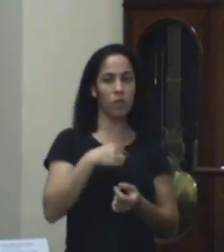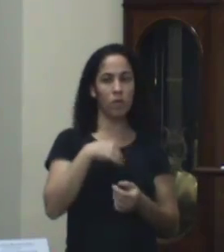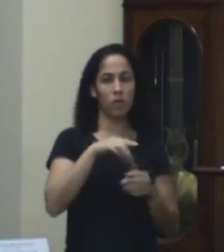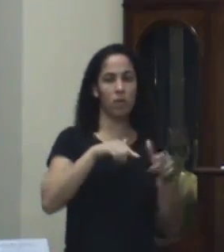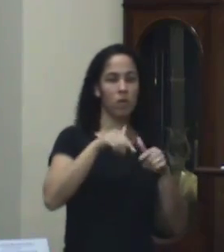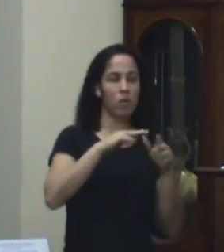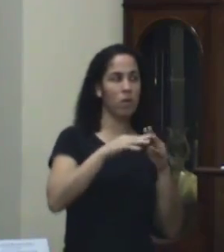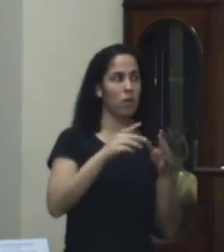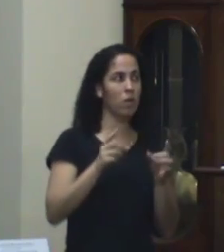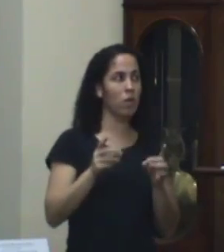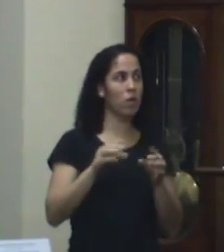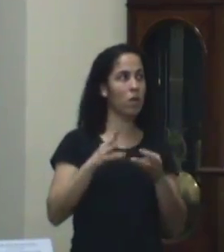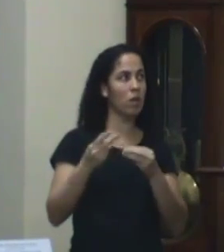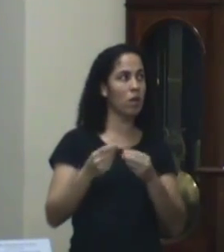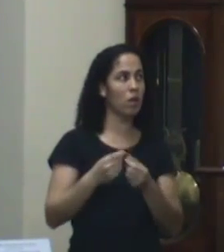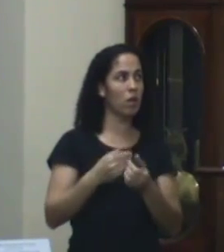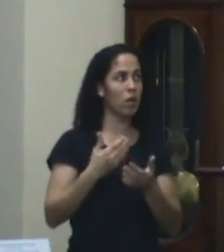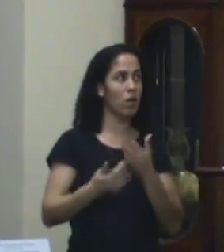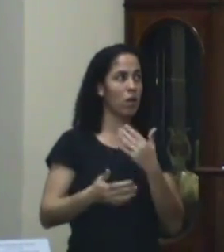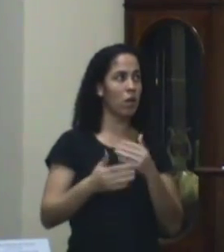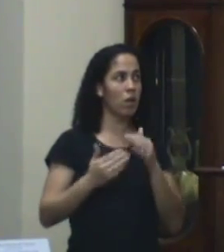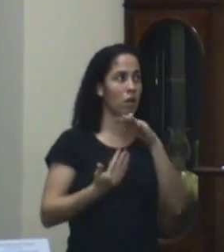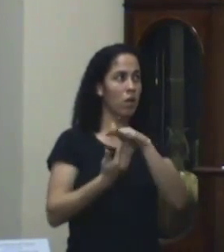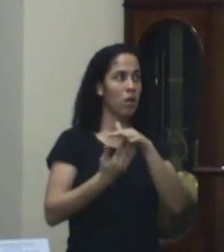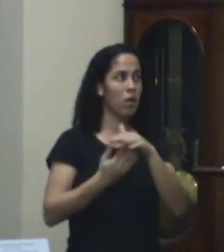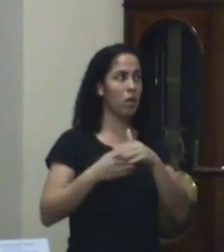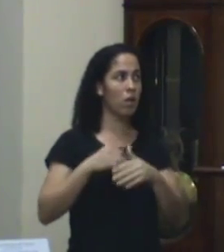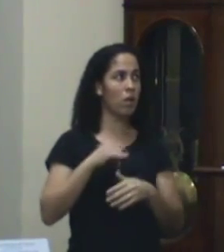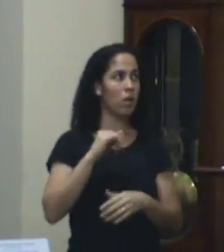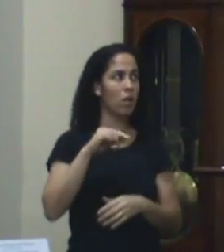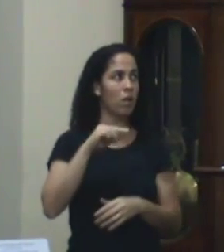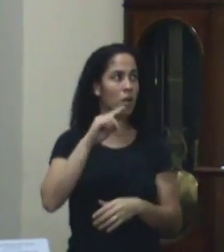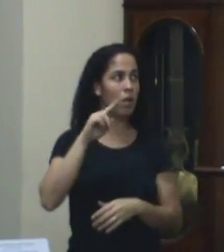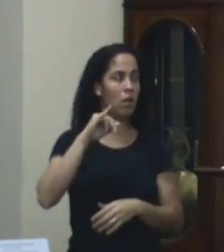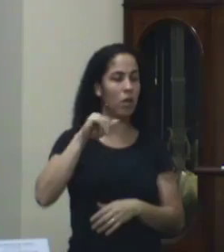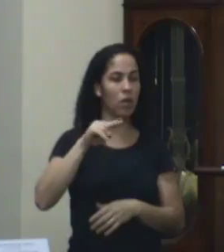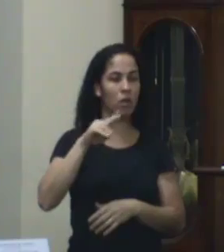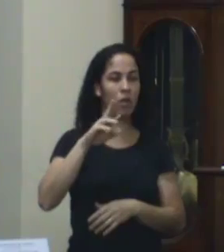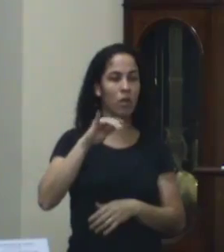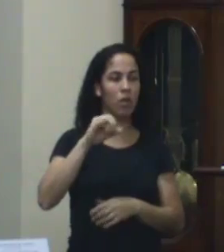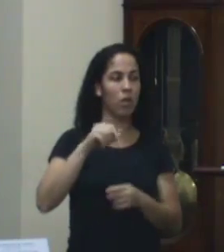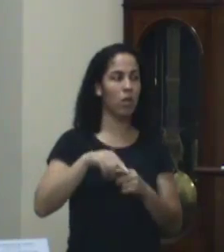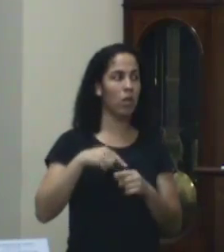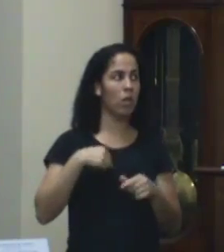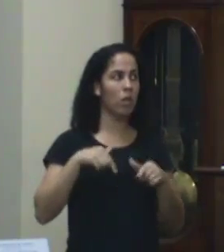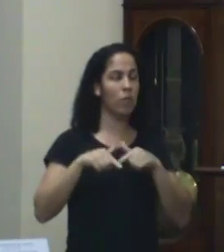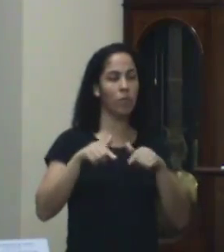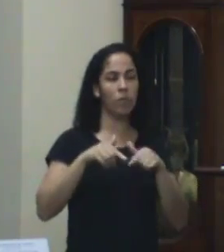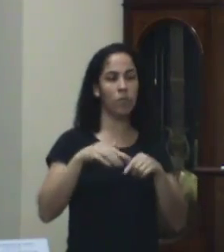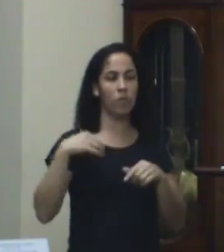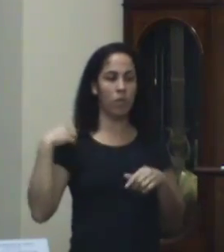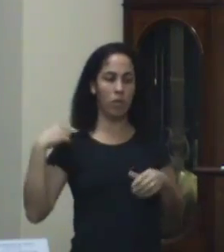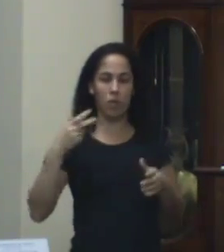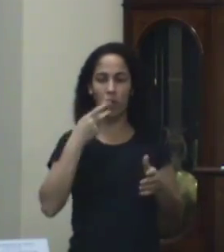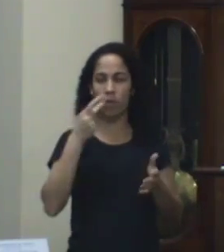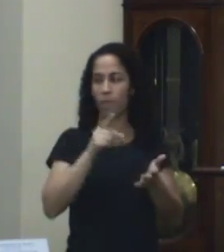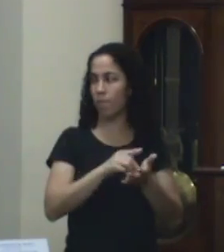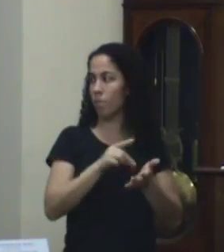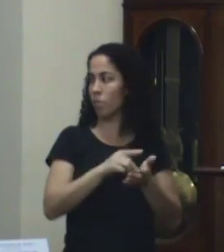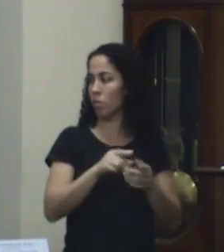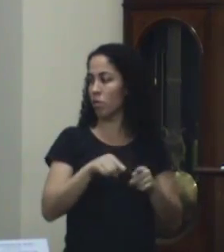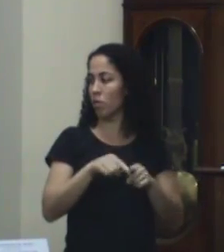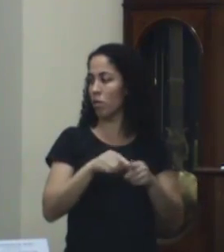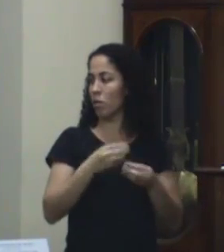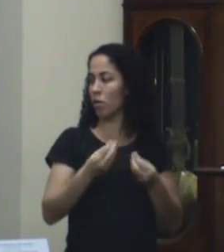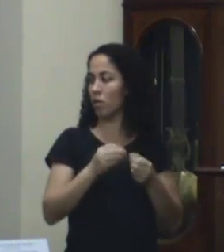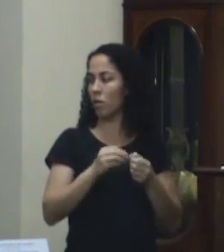casa, comerciante, para perder o meu tempo com injúria, deslealdade. Não, eu trabalho em cima da verdade, eu